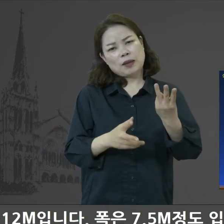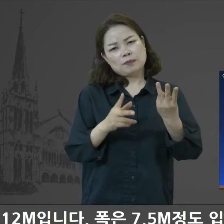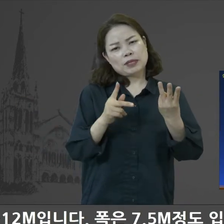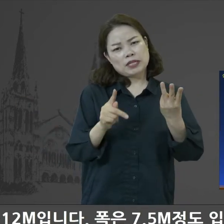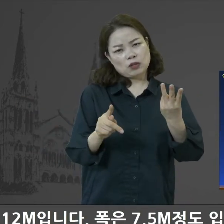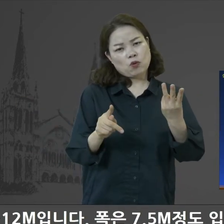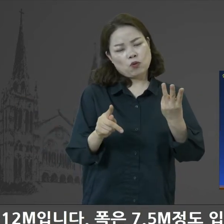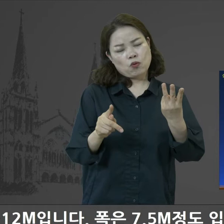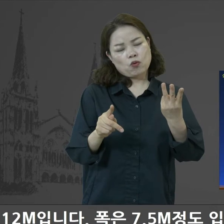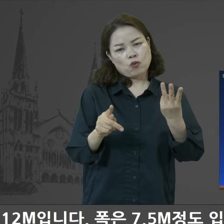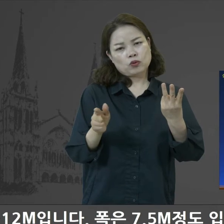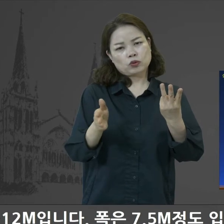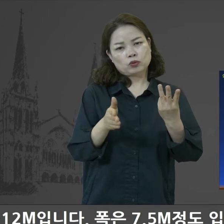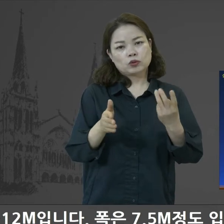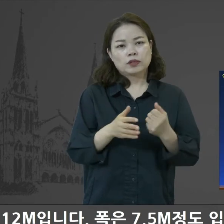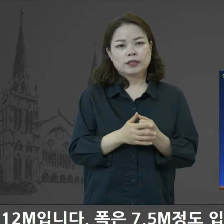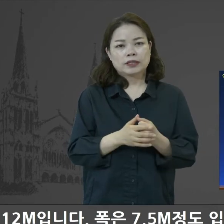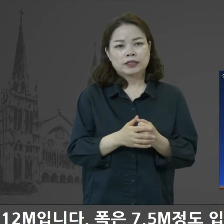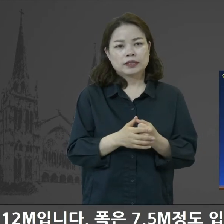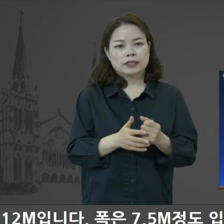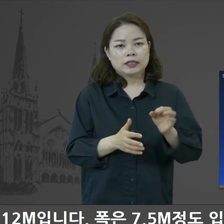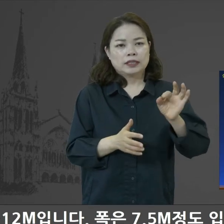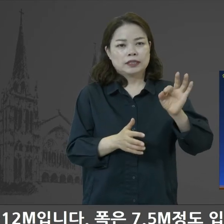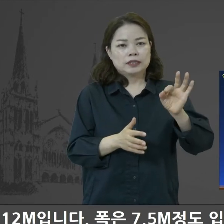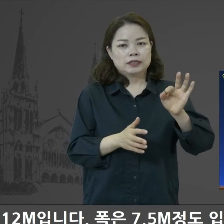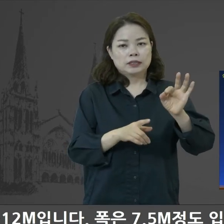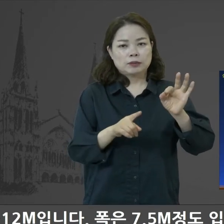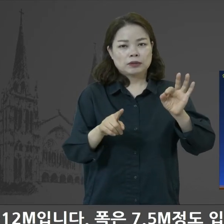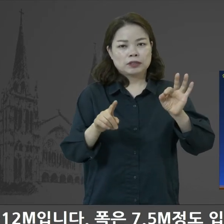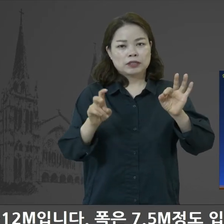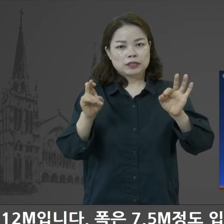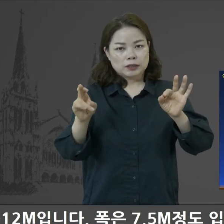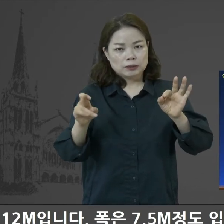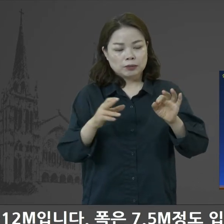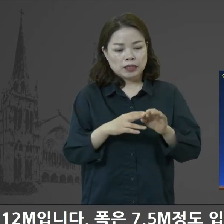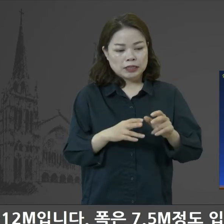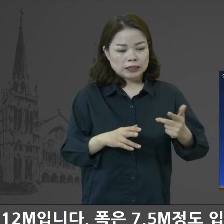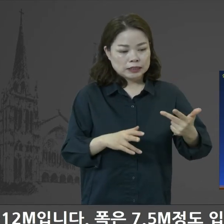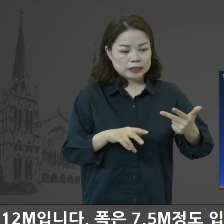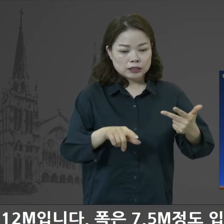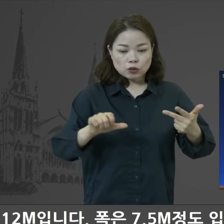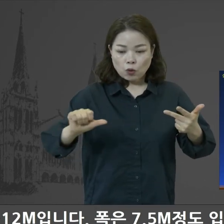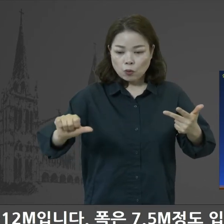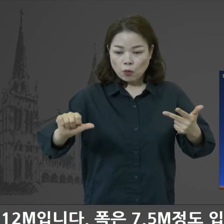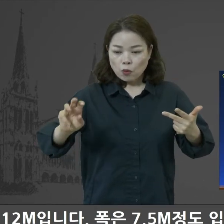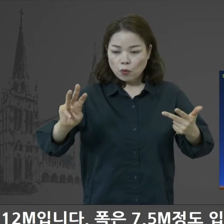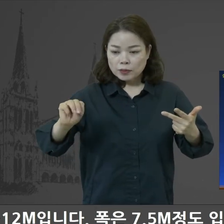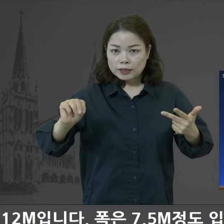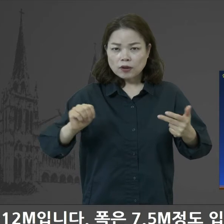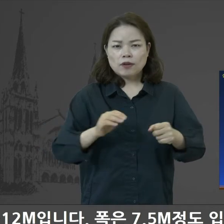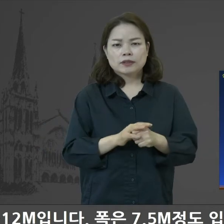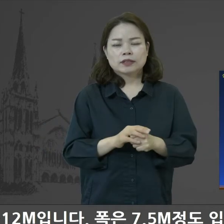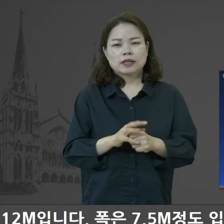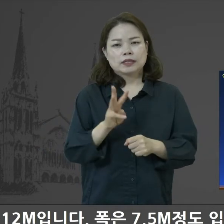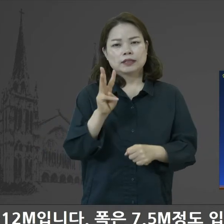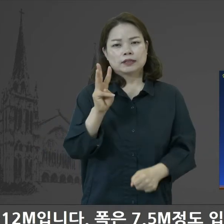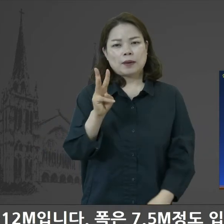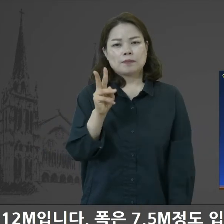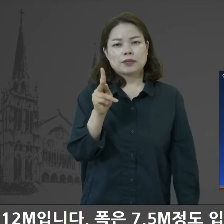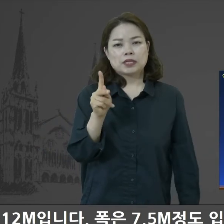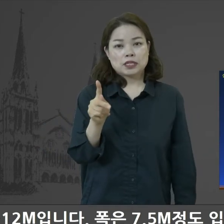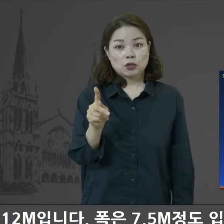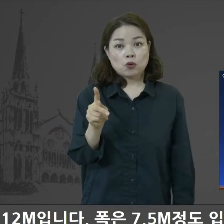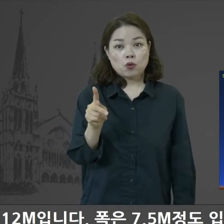달할 것으로 추정합니다. 10에서 12m, 7.5m, 그 길이가 정말 3km 정도